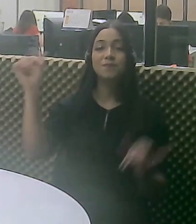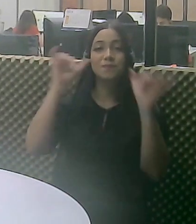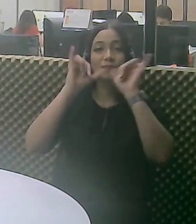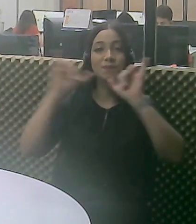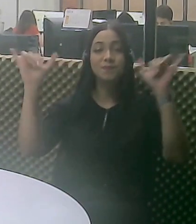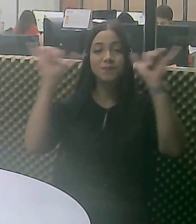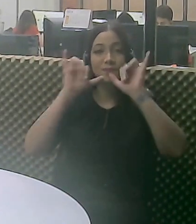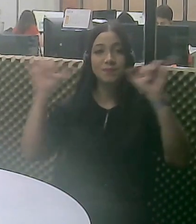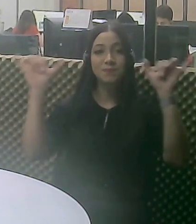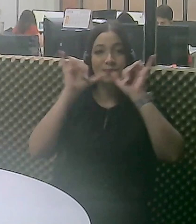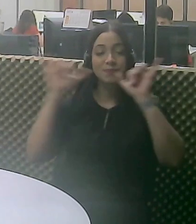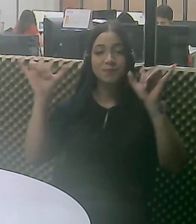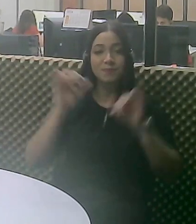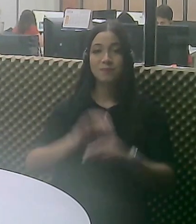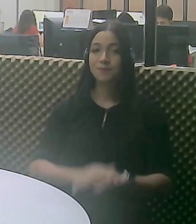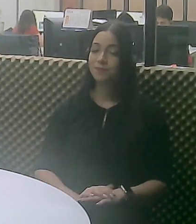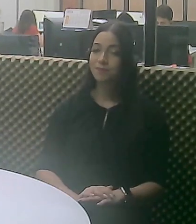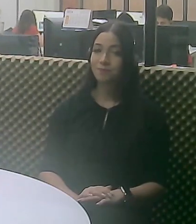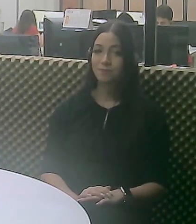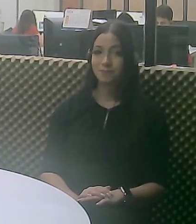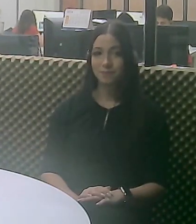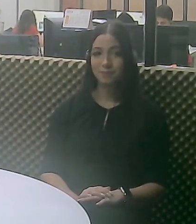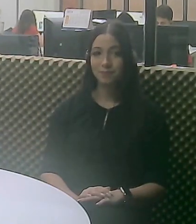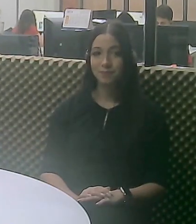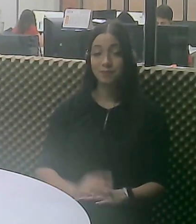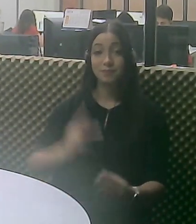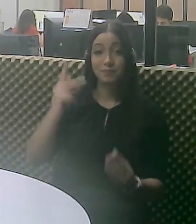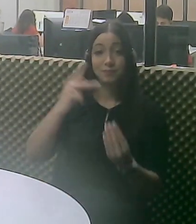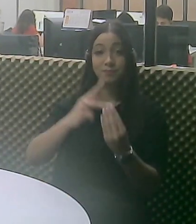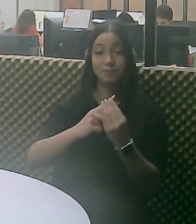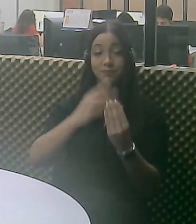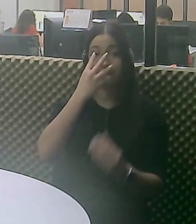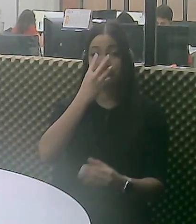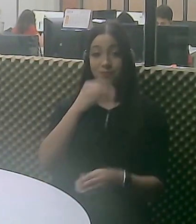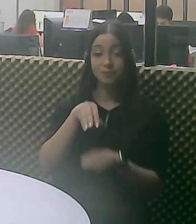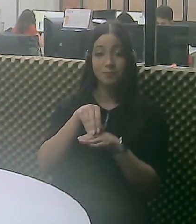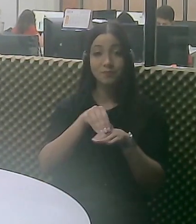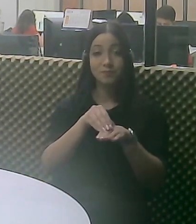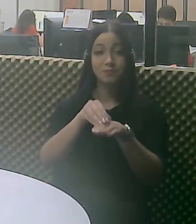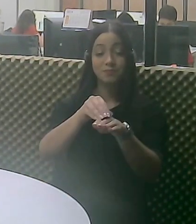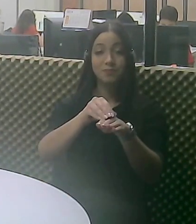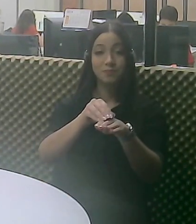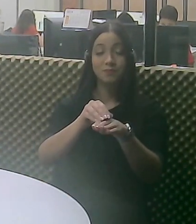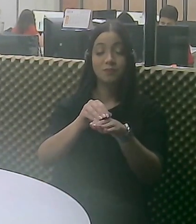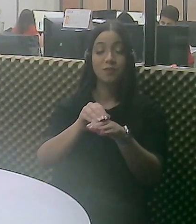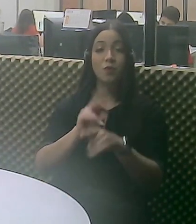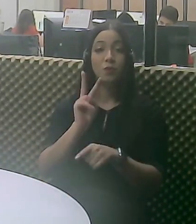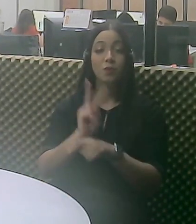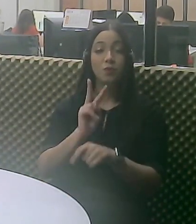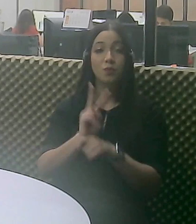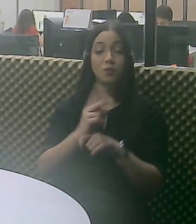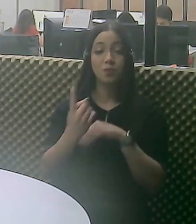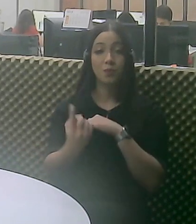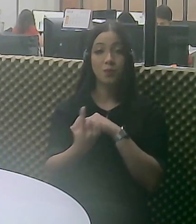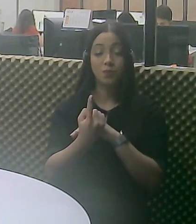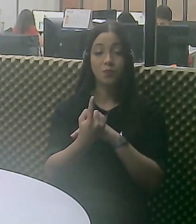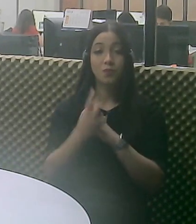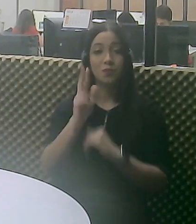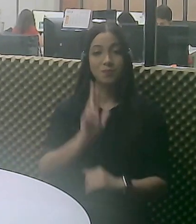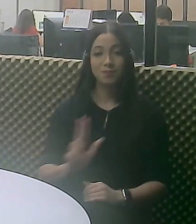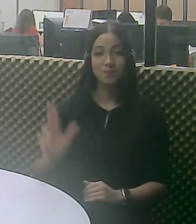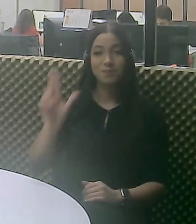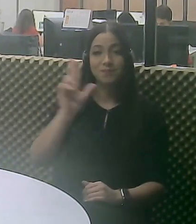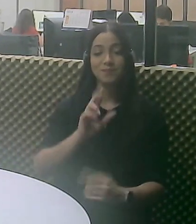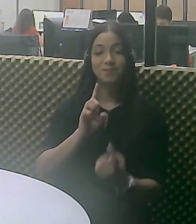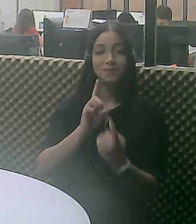Giro de notícias. O Procon Móvel, serviço itinerante da Superintendência de Proteção e Defesa do Consumidor de